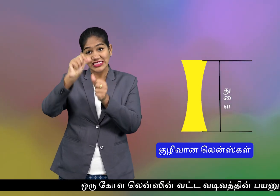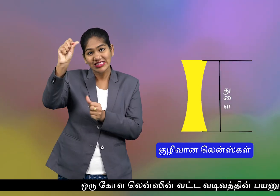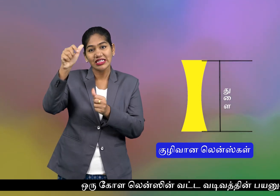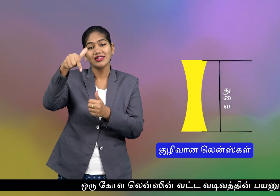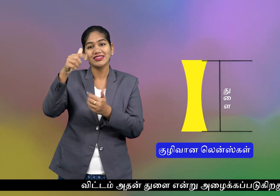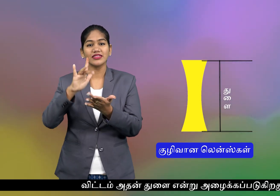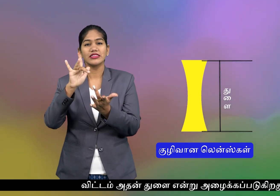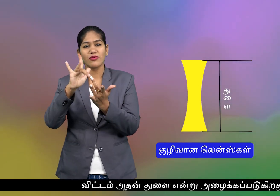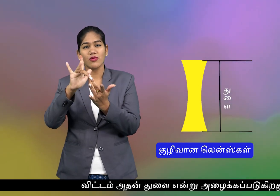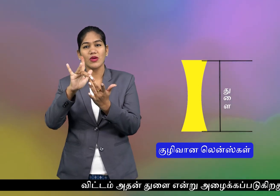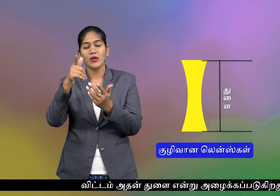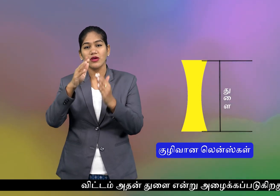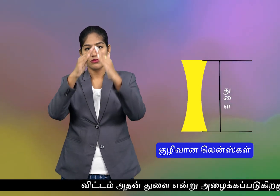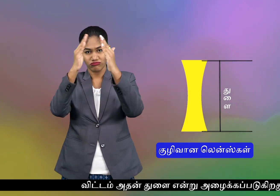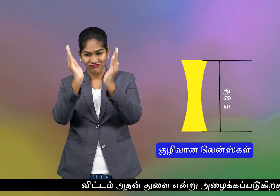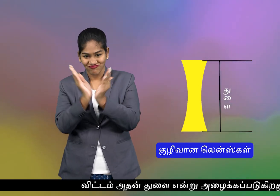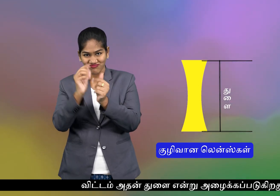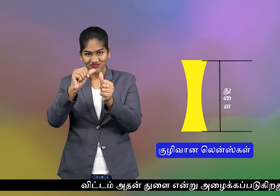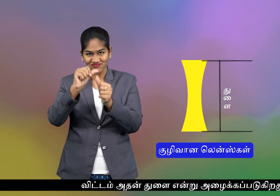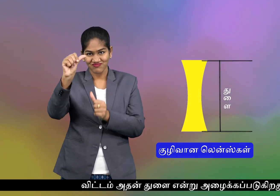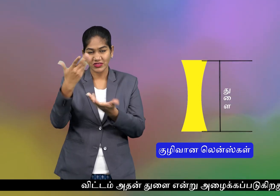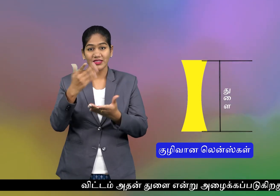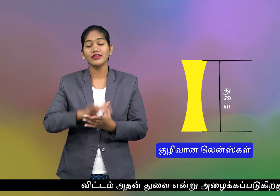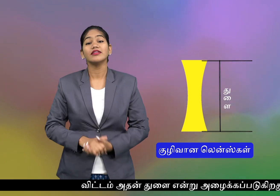பயனுள்ள விட்டம் அதன் துளை என்று அழைக்கப்படுகிறது.